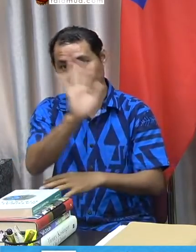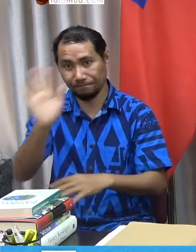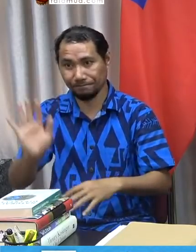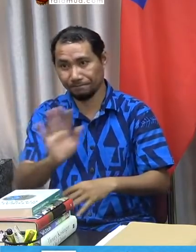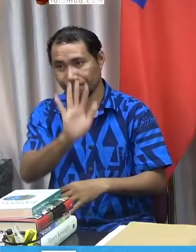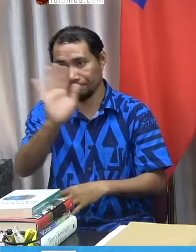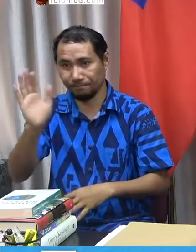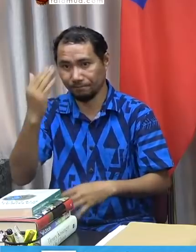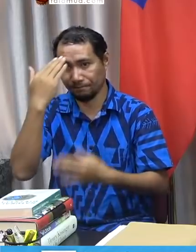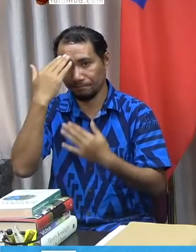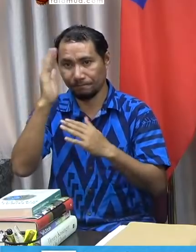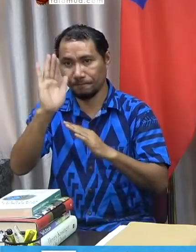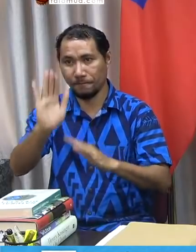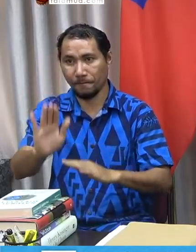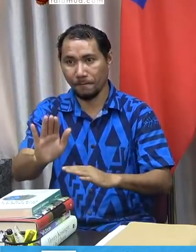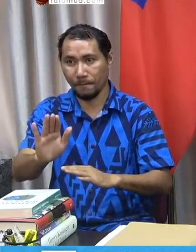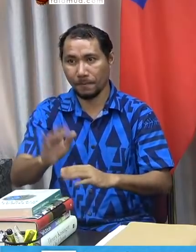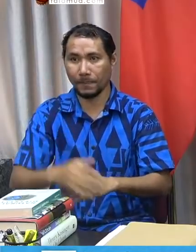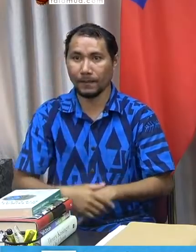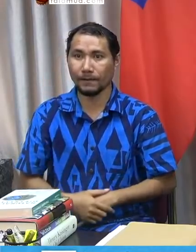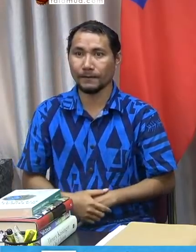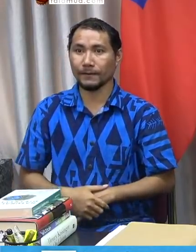manuia.